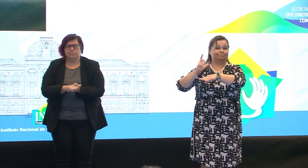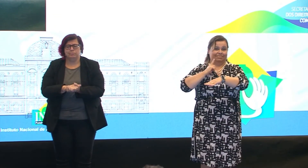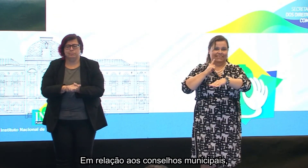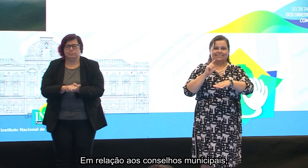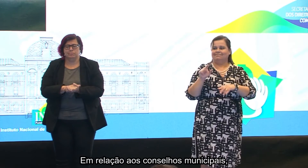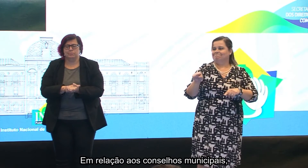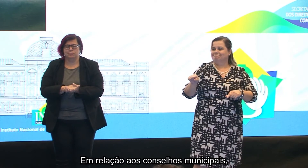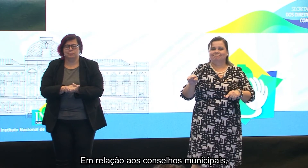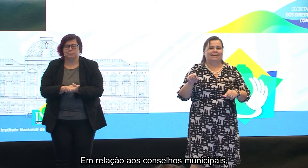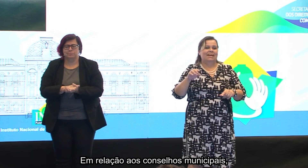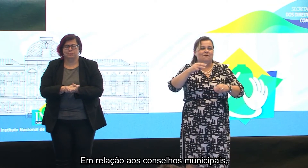Em relação aos conselhos